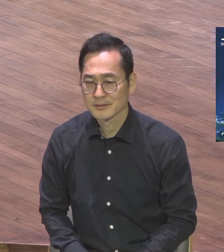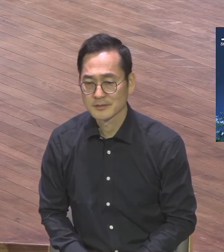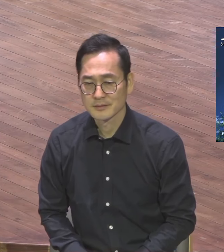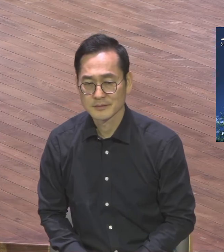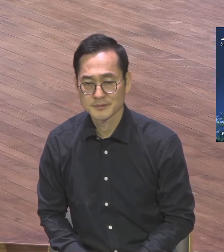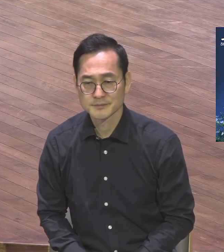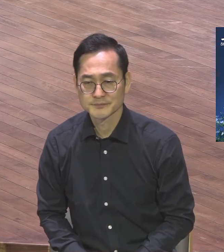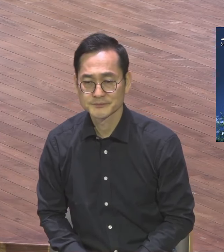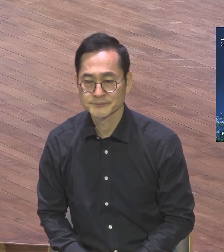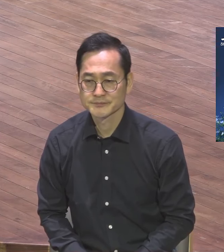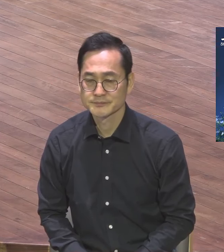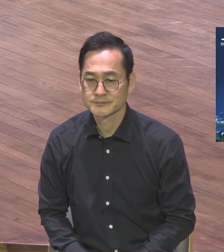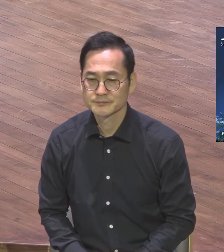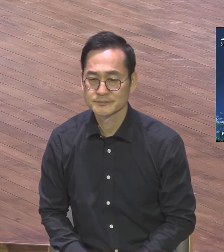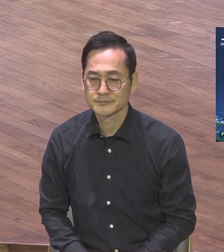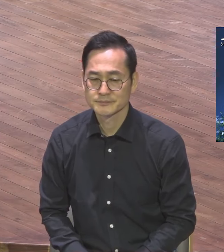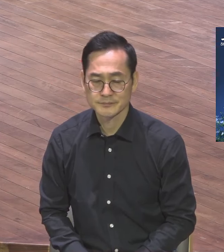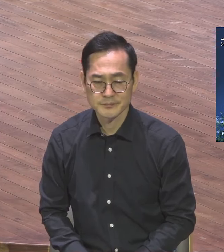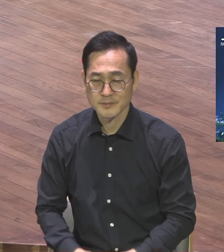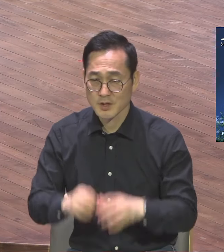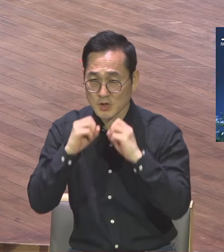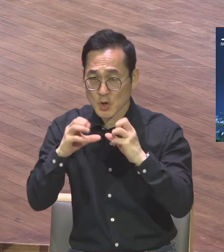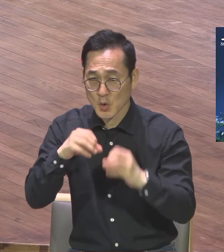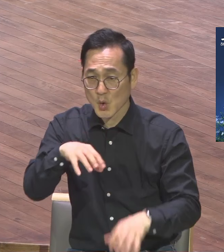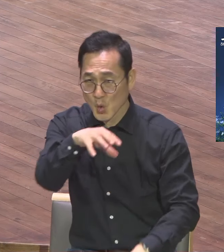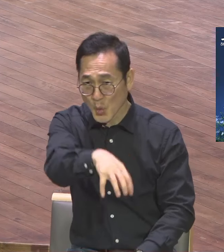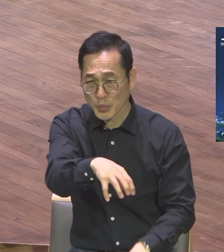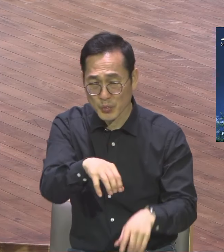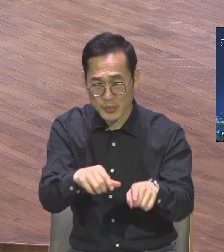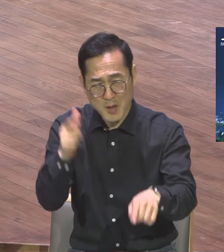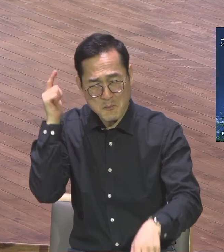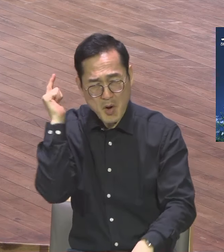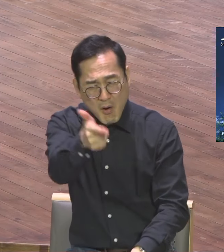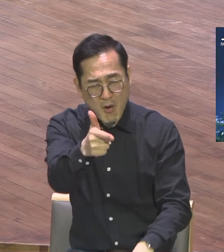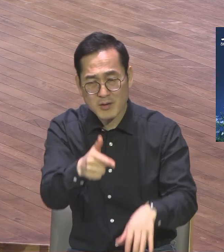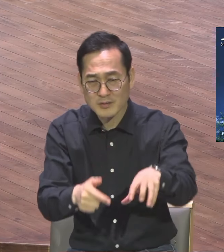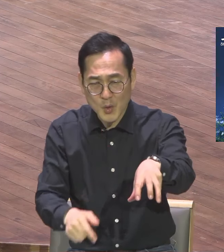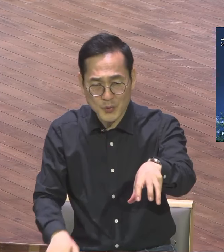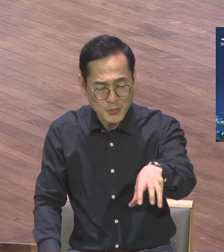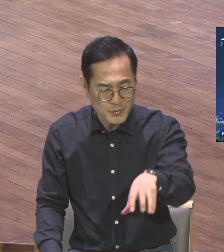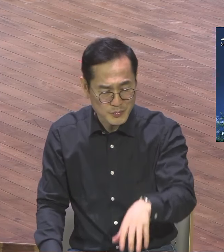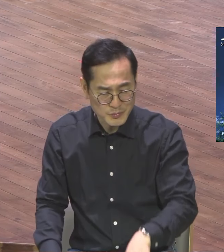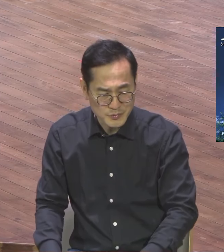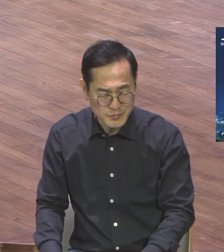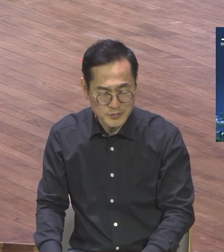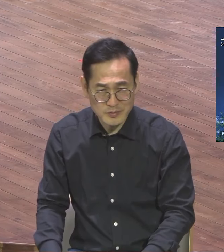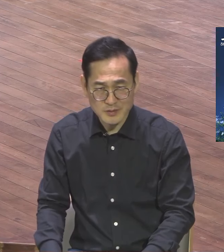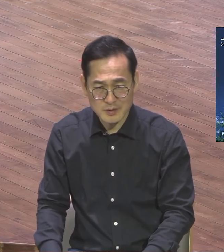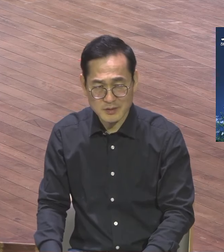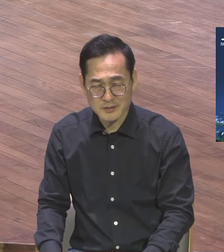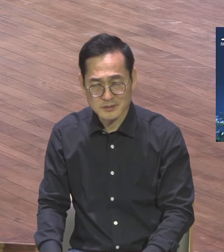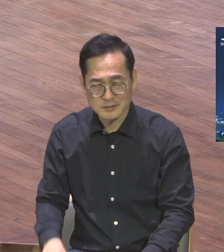파송했어요. 그리고 선교지에 가지 못하고 남아있던 이 모라비안들은